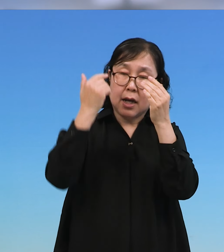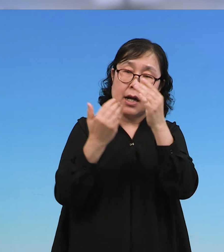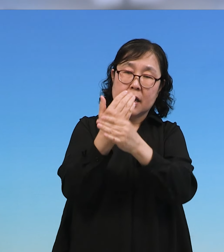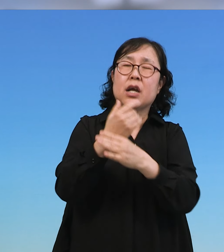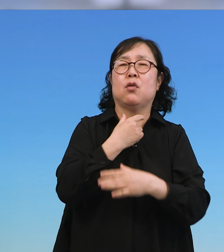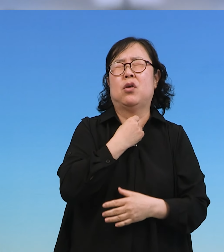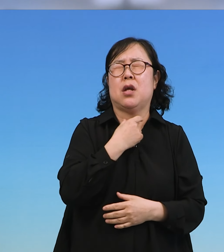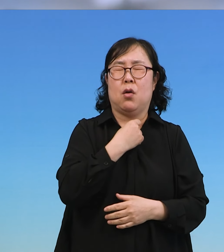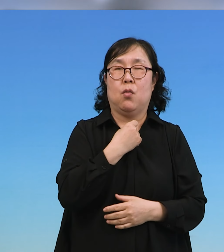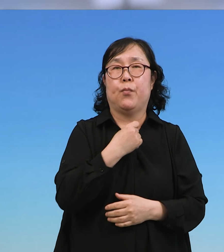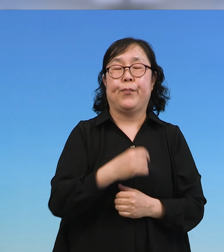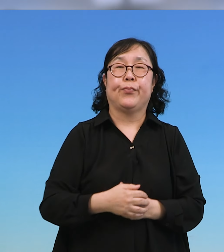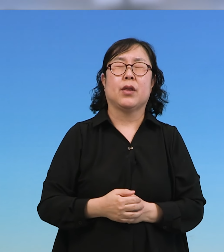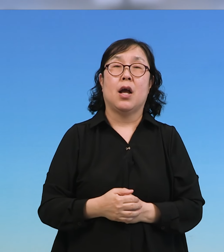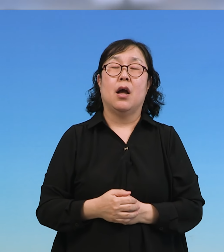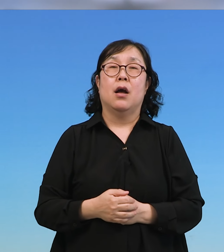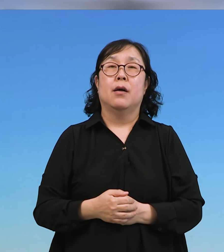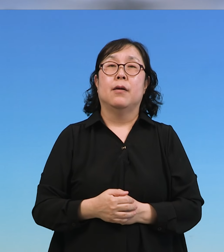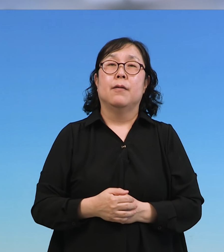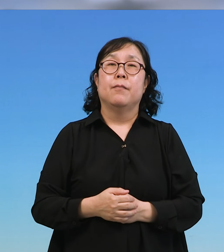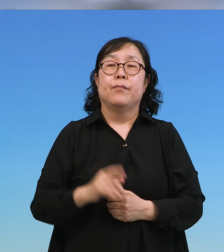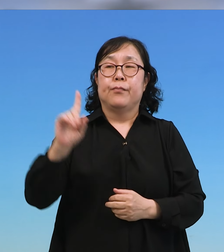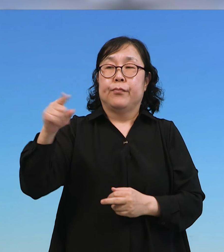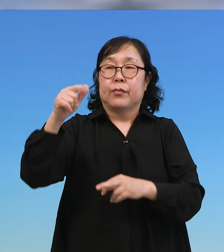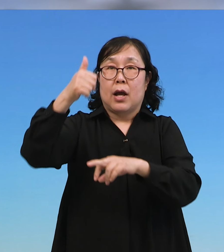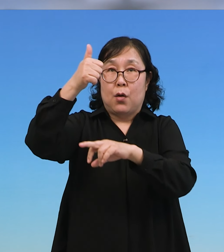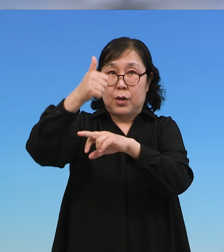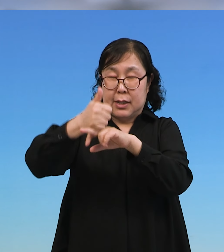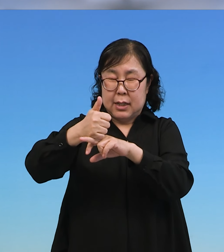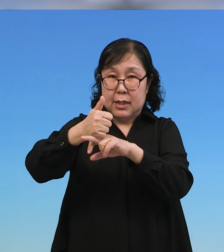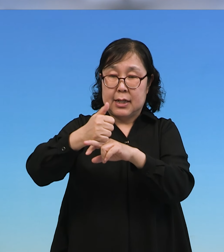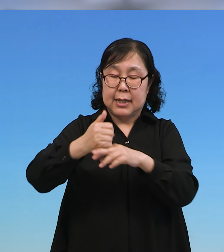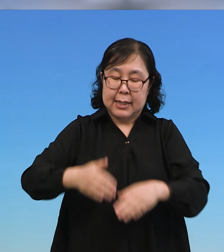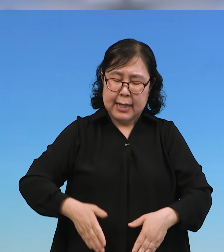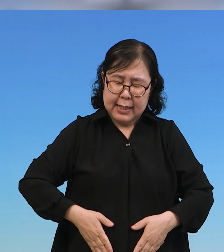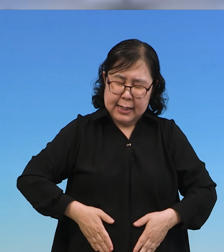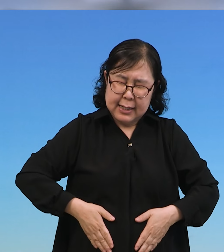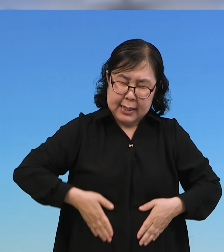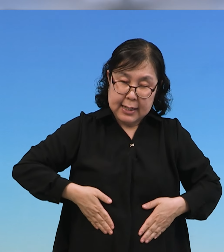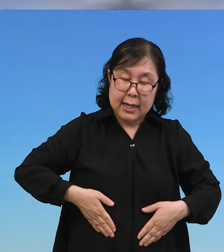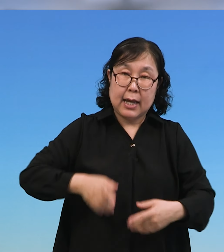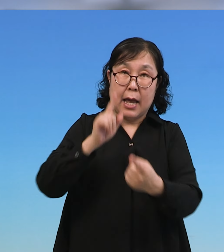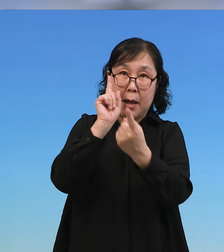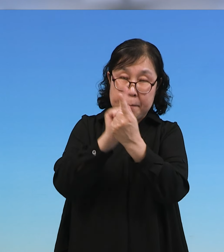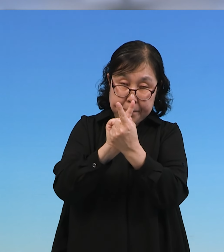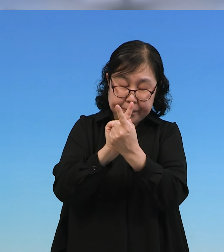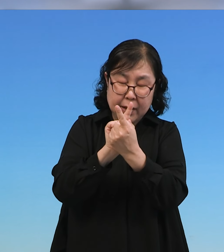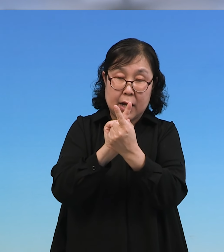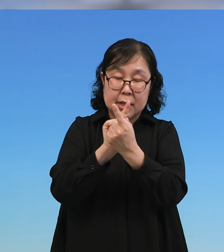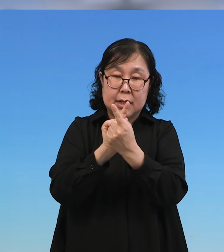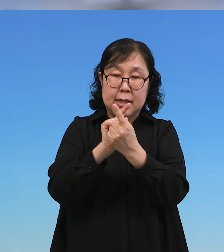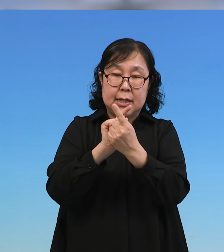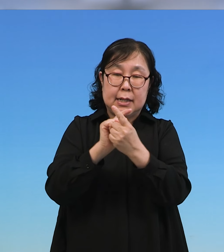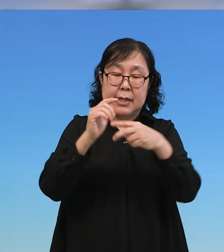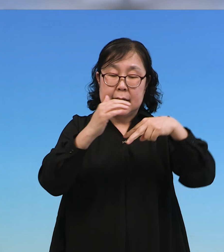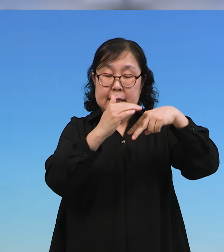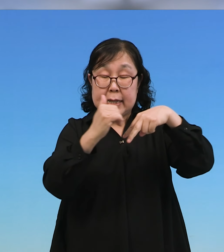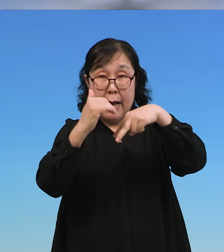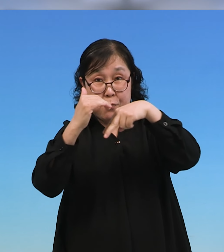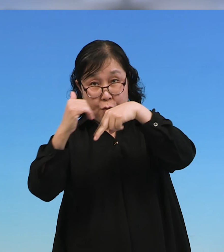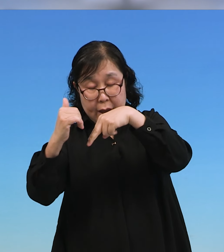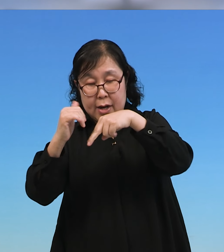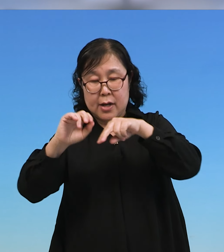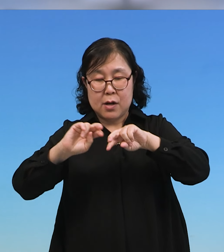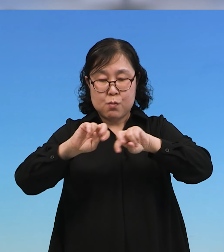이런 점에서 이제 다윗을 따뜻하게 맞아준 사무엘을 제가 분석을 해보다 보니까요,